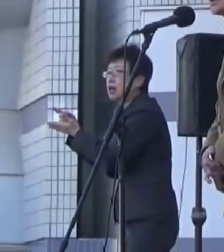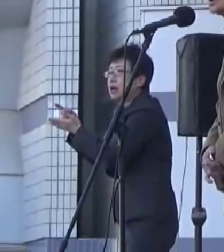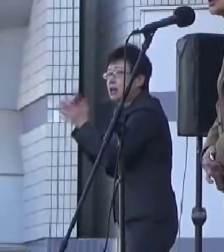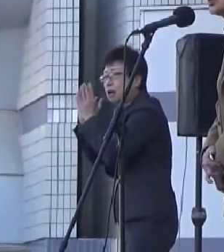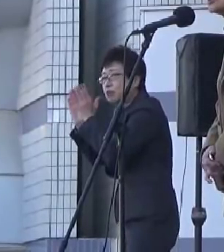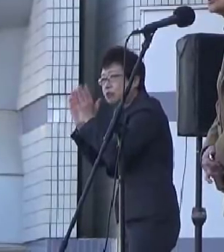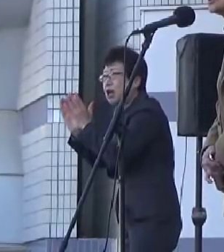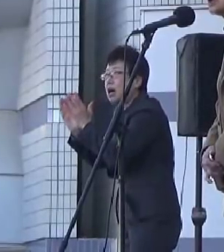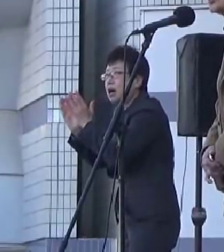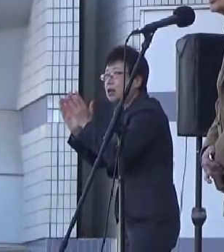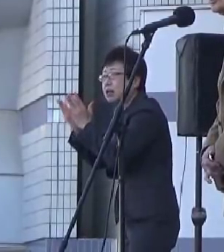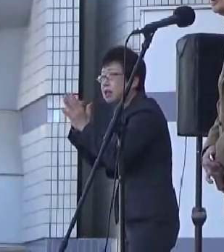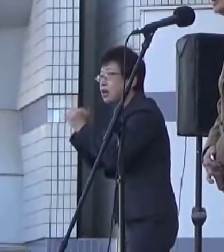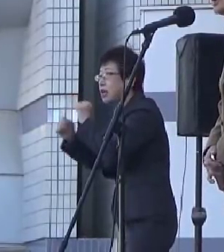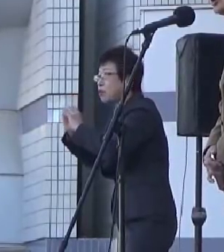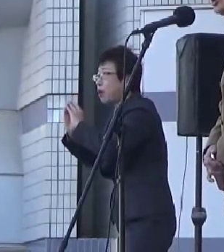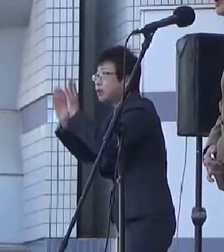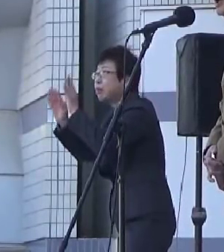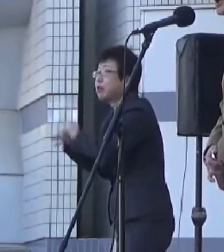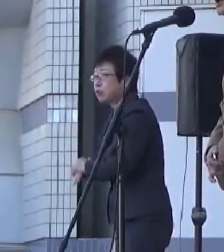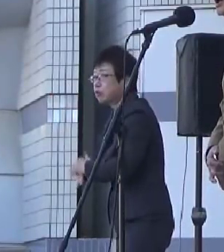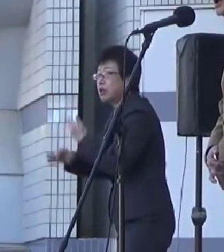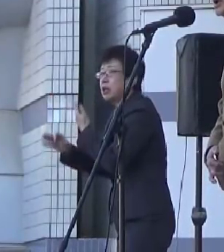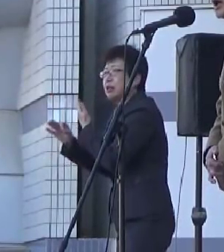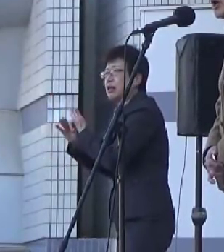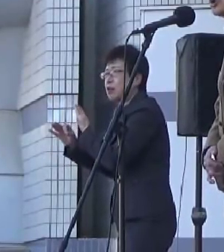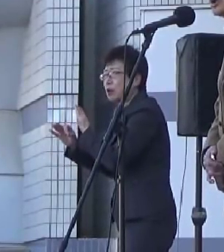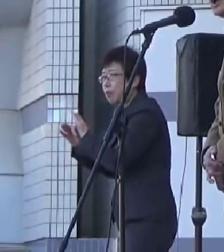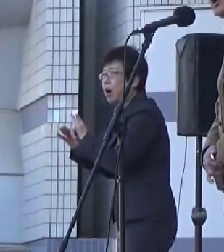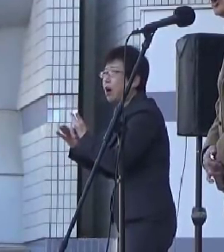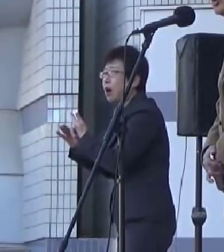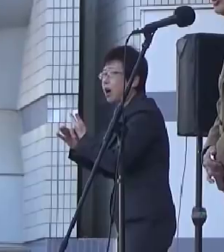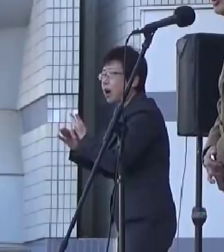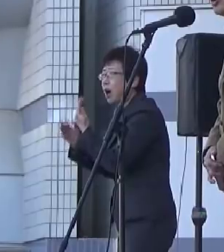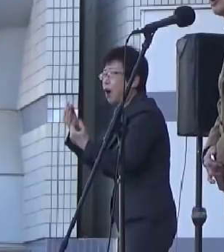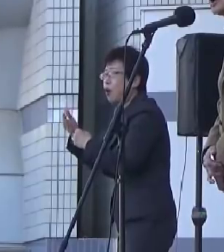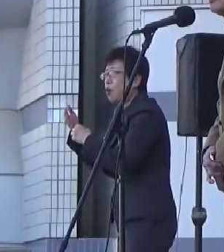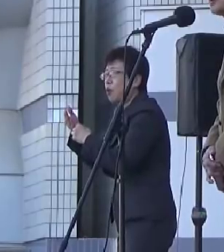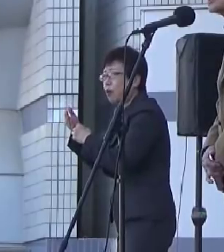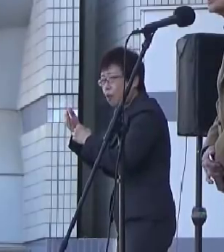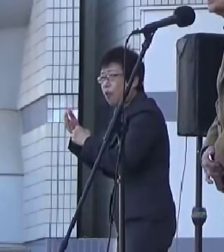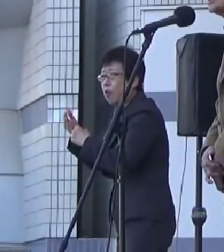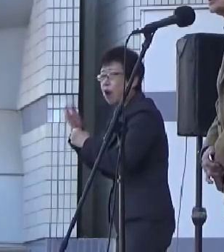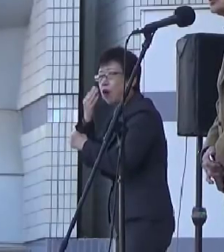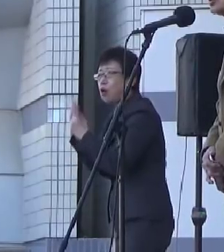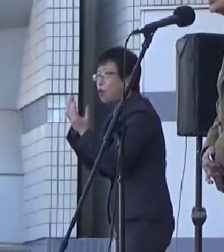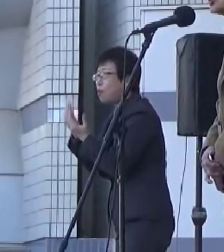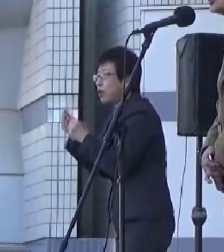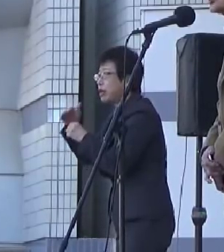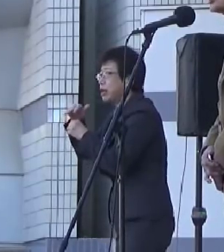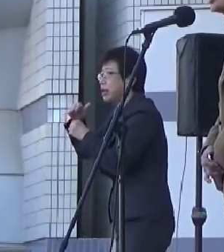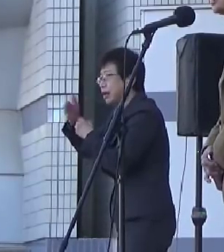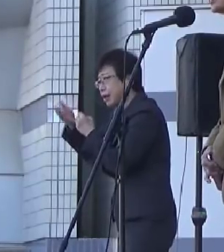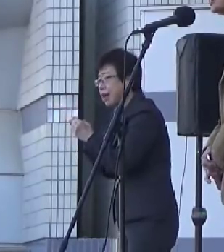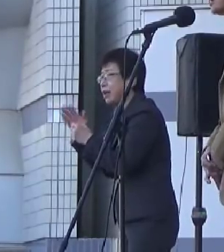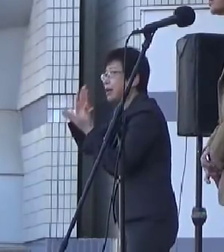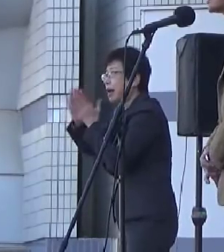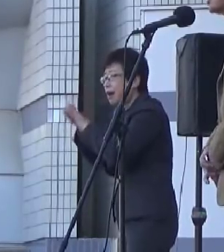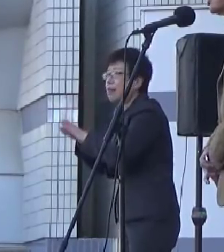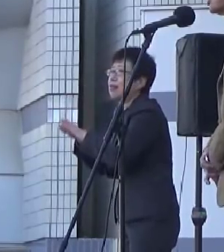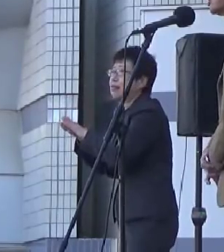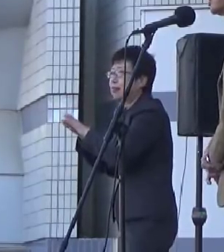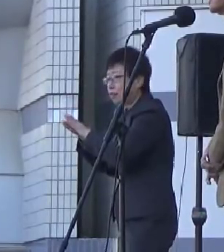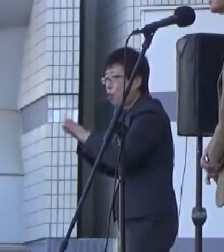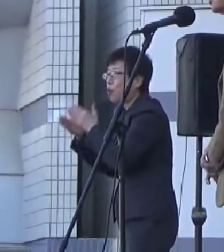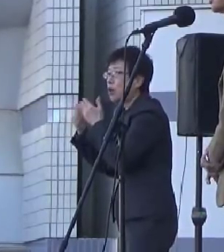に再稼働してる。例えば青森県の大間原発を作ろうとしている電源開